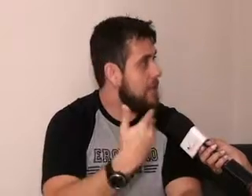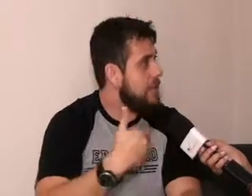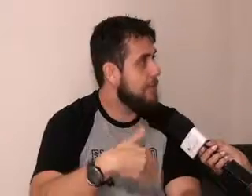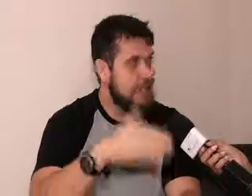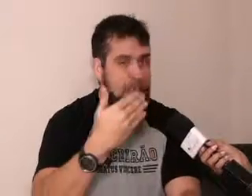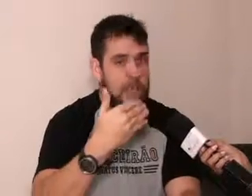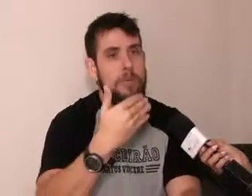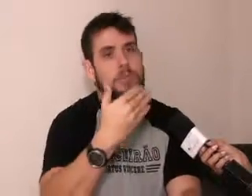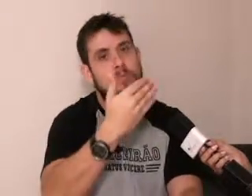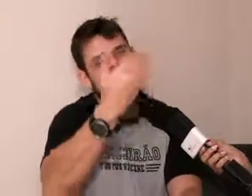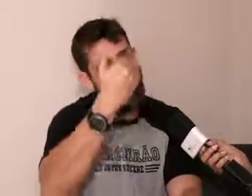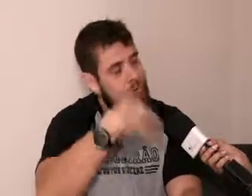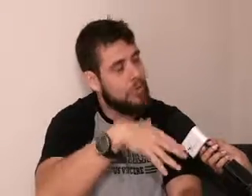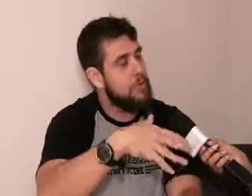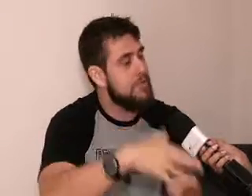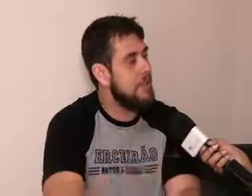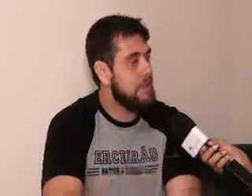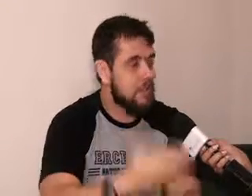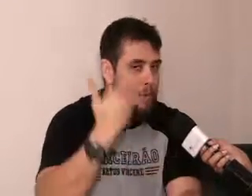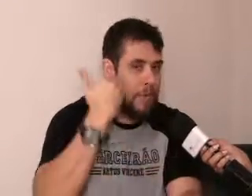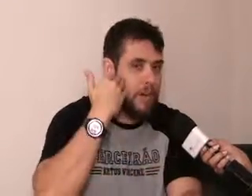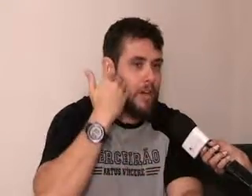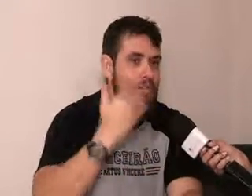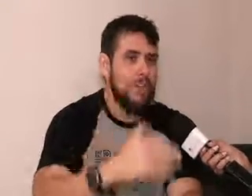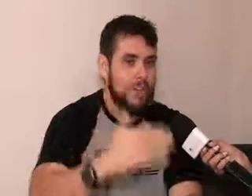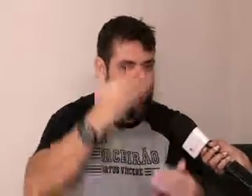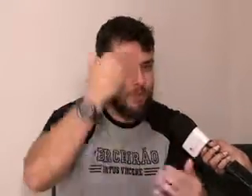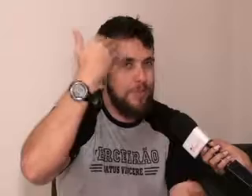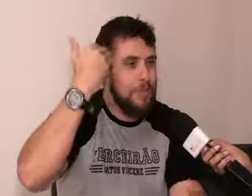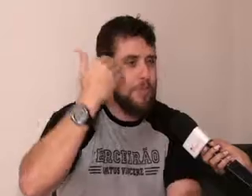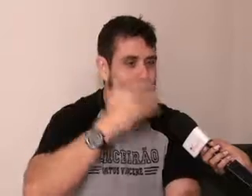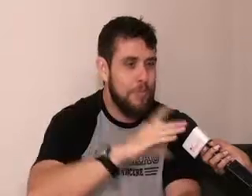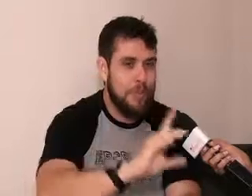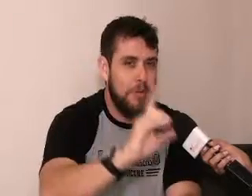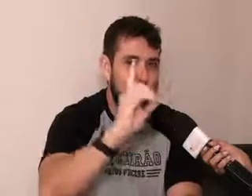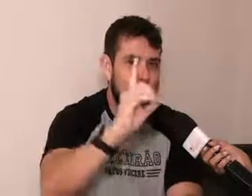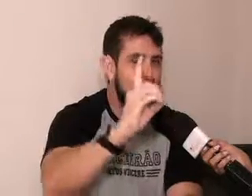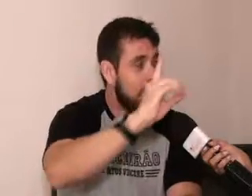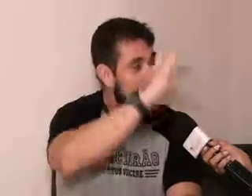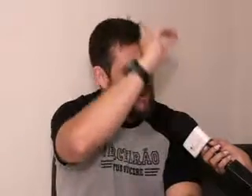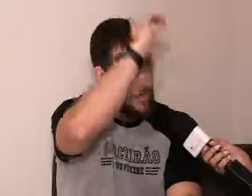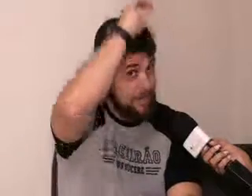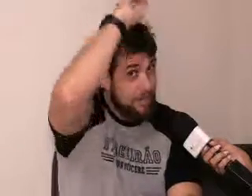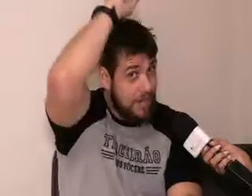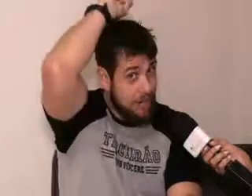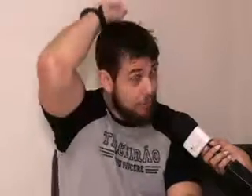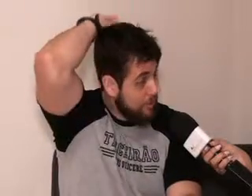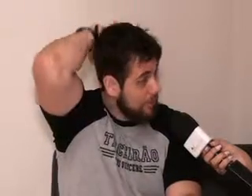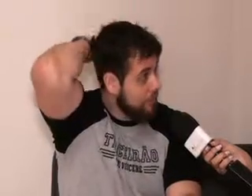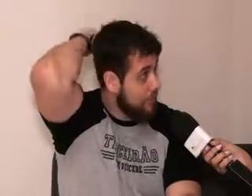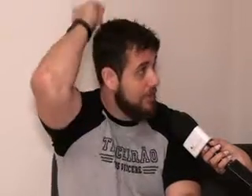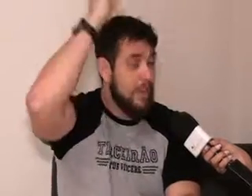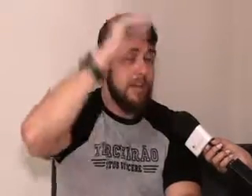aprendi a fazer Libras, eu tinha uns 14 anos e eu tinha um cabelo grande. Então era dividir. Então meu sinal ficou a letra D de Diego, cortando no meio.